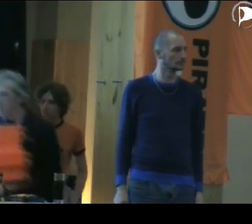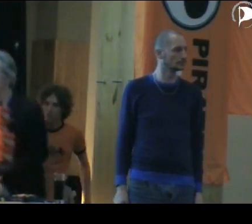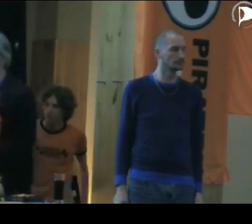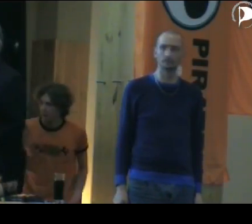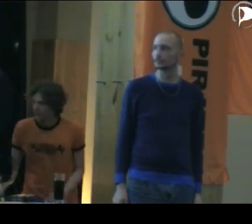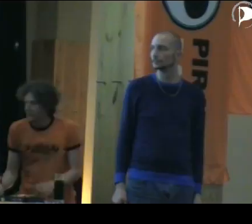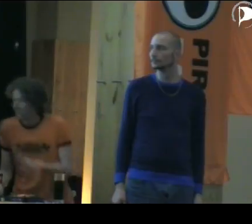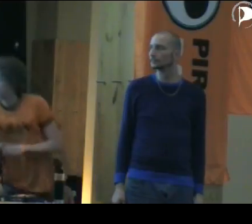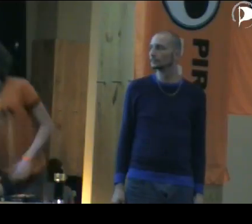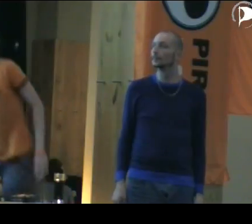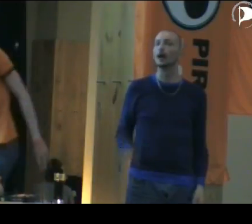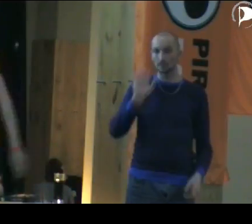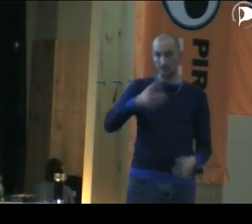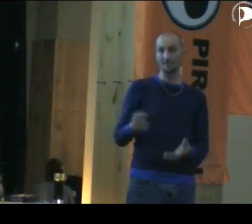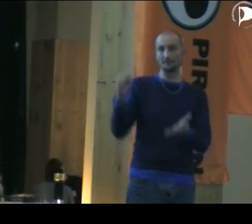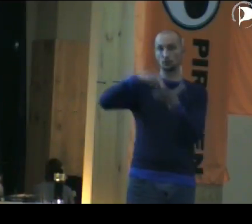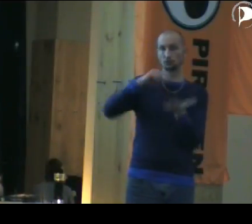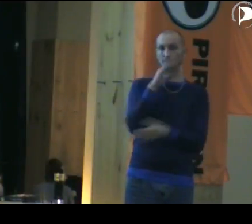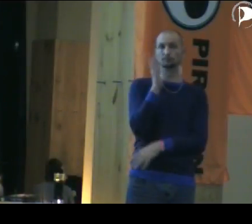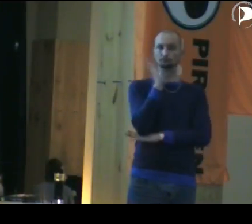die wirtin vorstellen